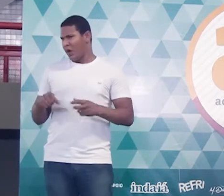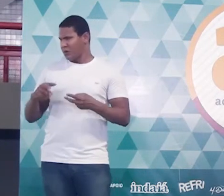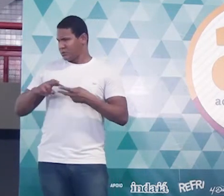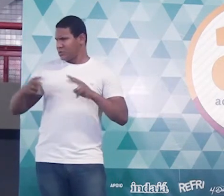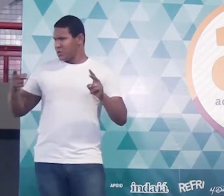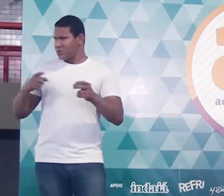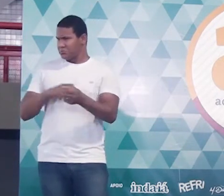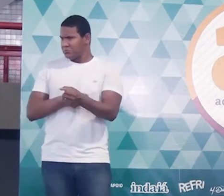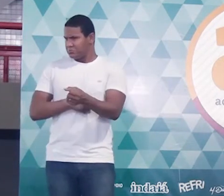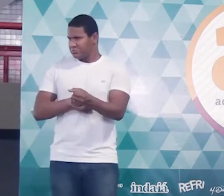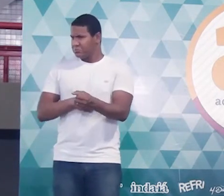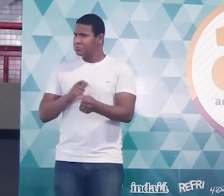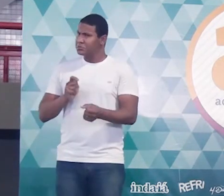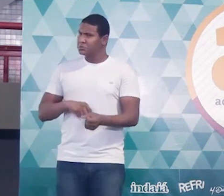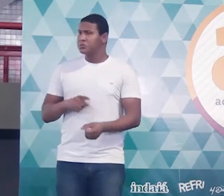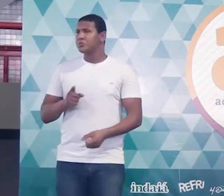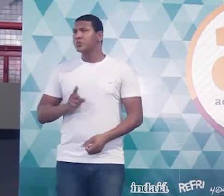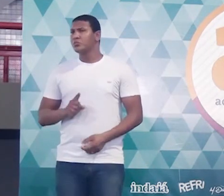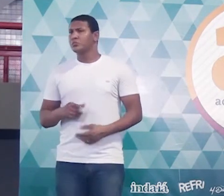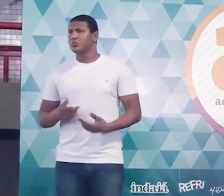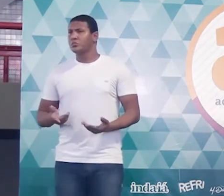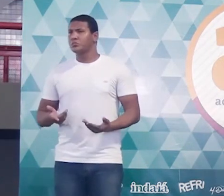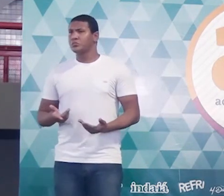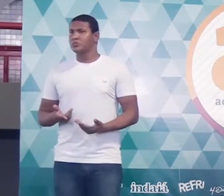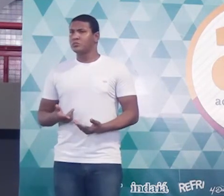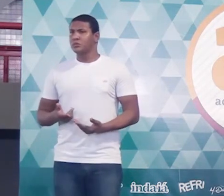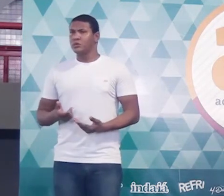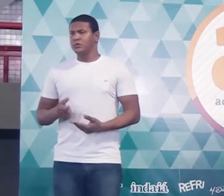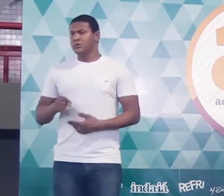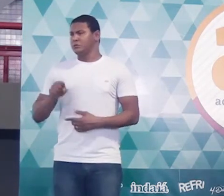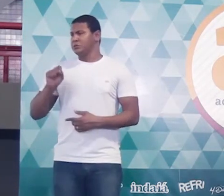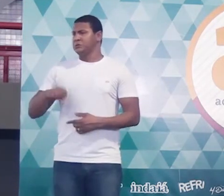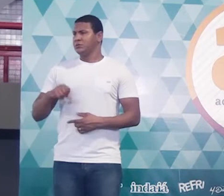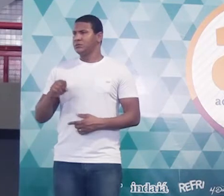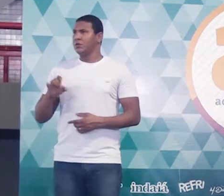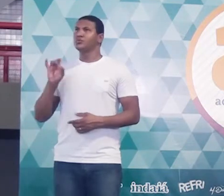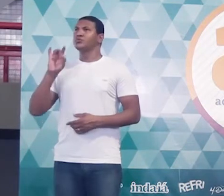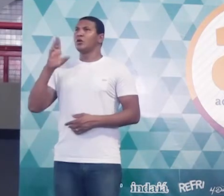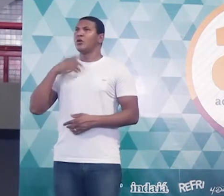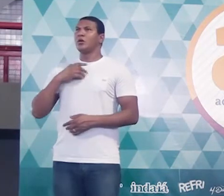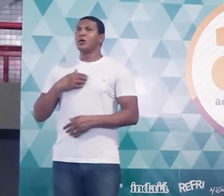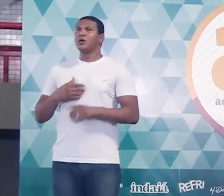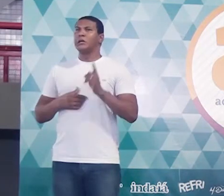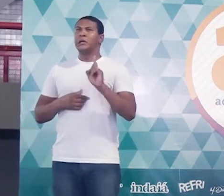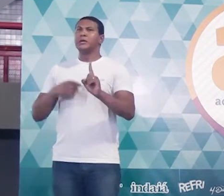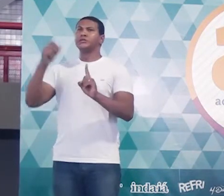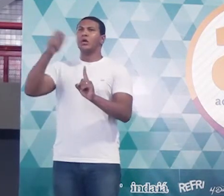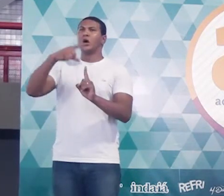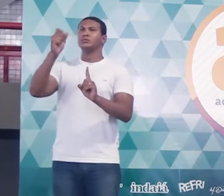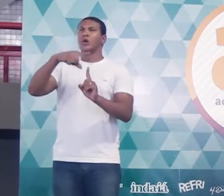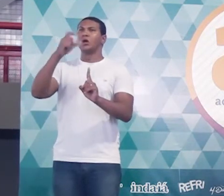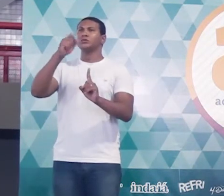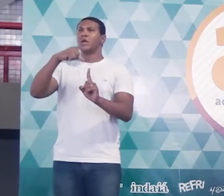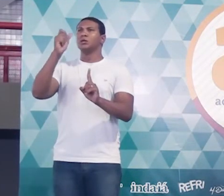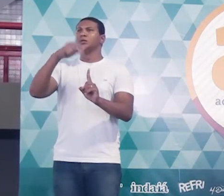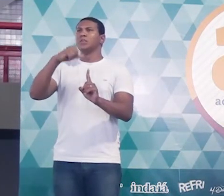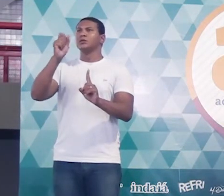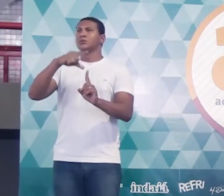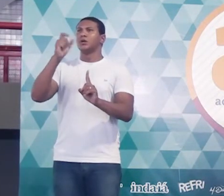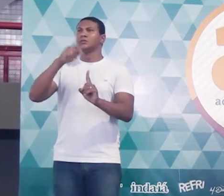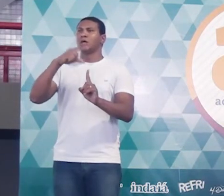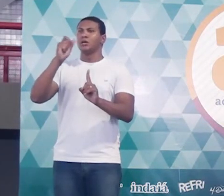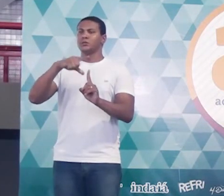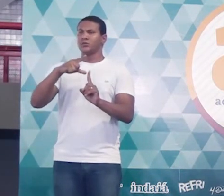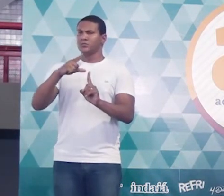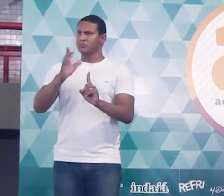ou não? Tem fatores genéticos. Não é só, eu vou me expor aqui, eu vou me bronzear. Tem gente que bronzeia, gente,